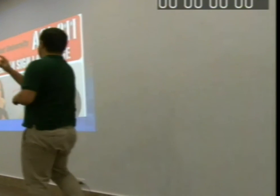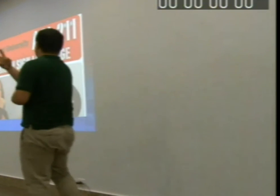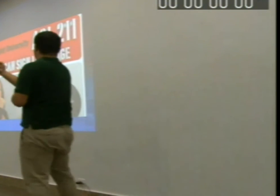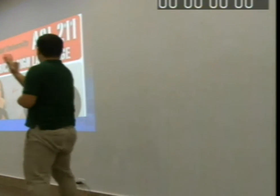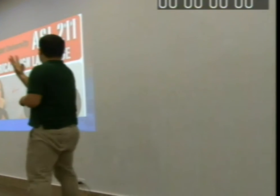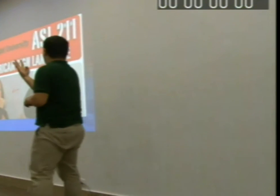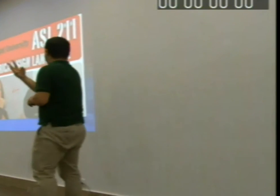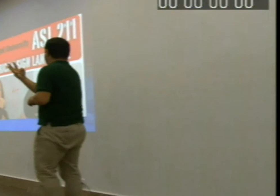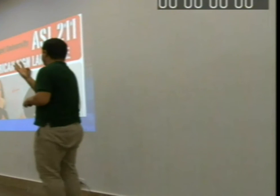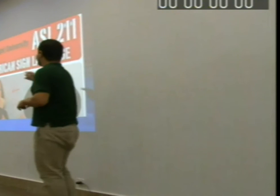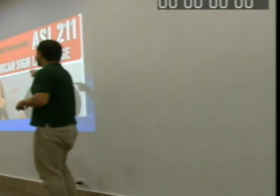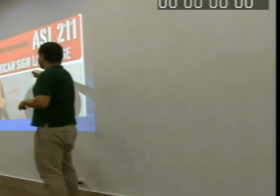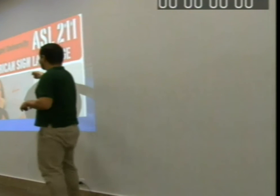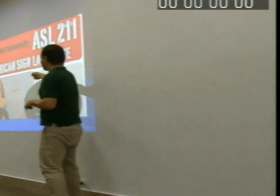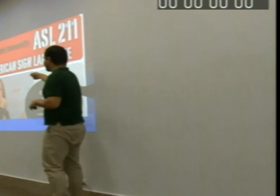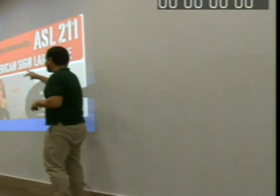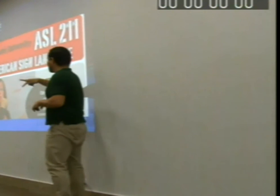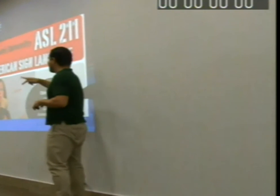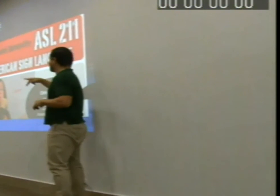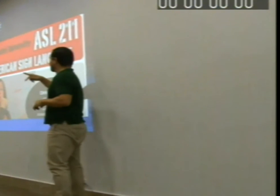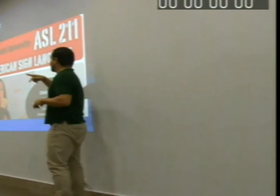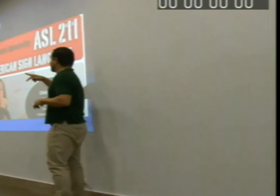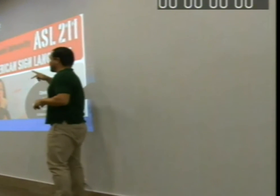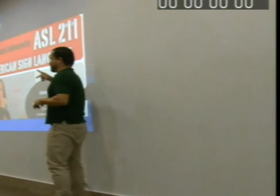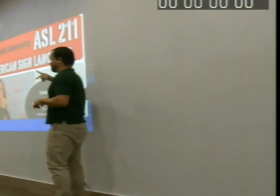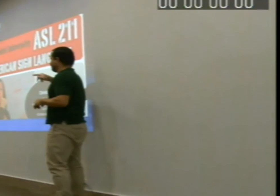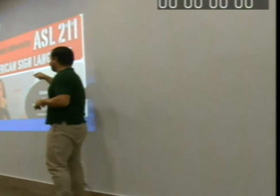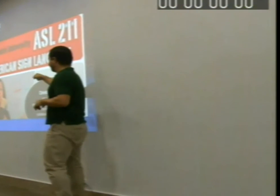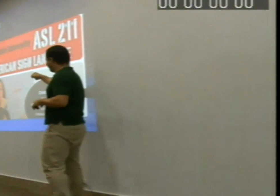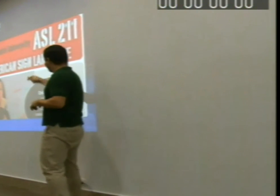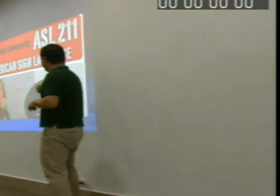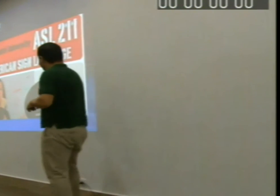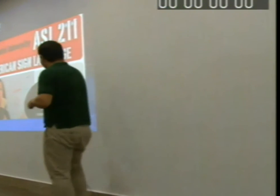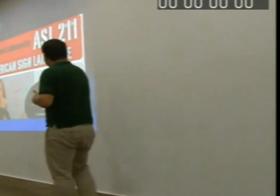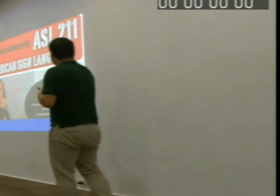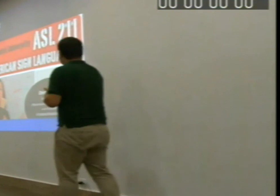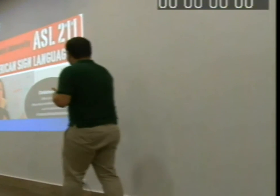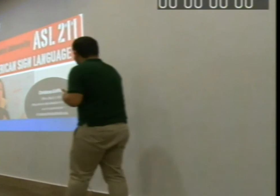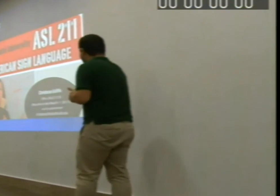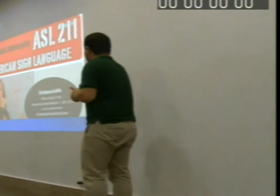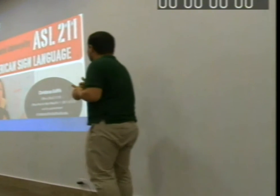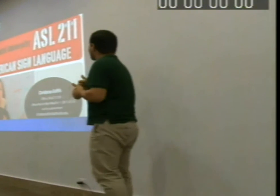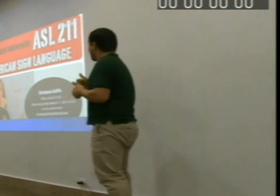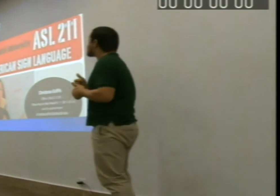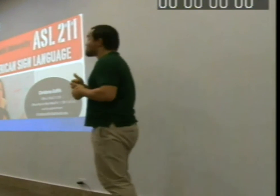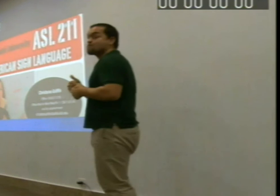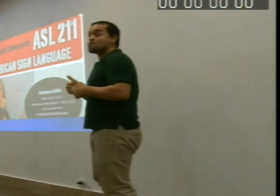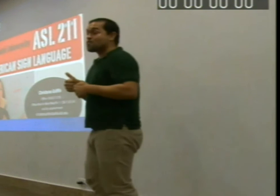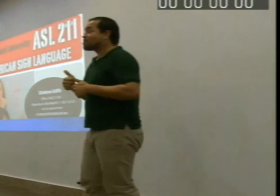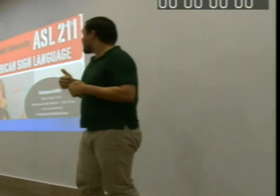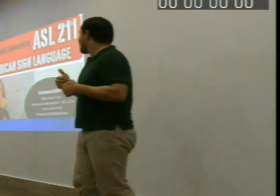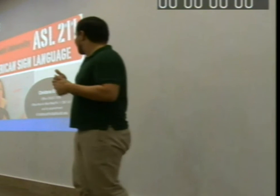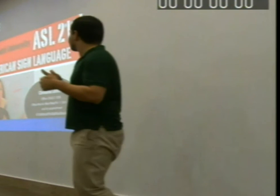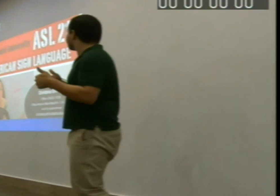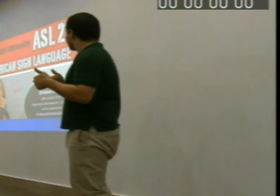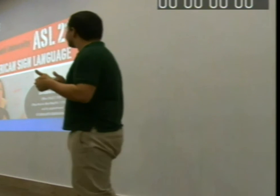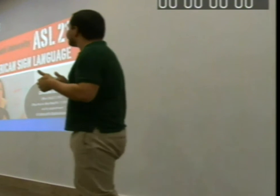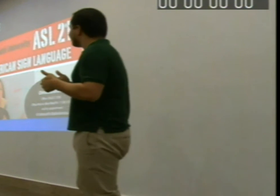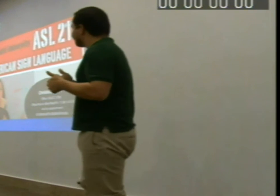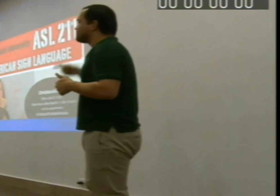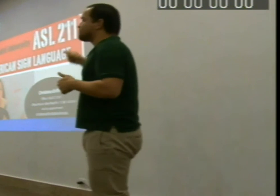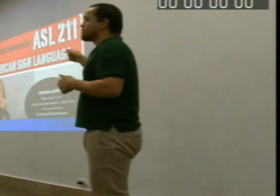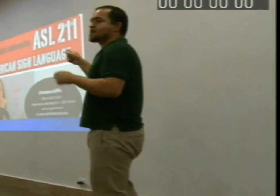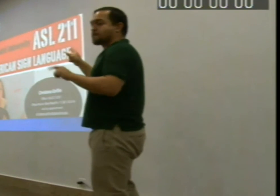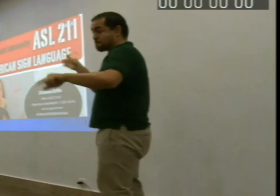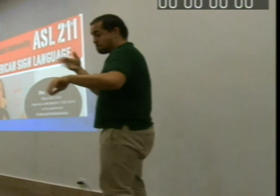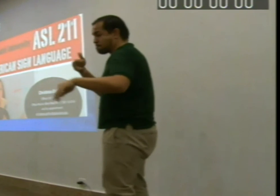essa disciplina sl3 e 4 era a professora Cristina cristena